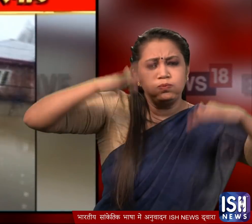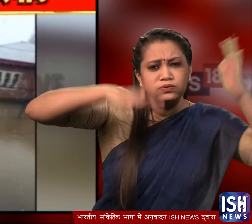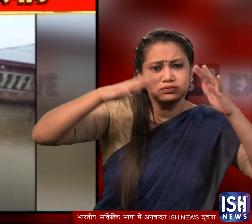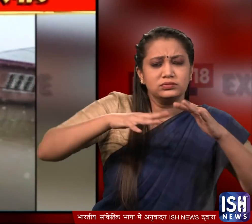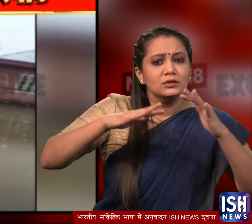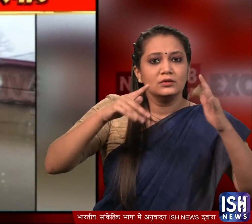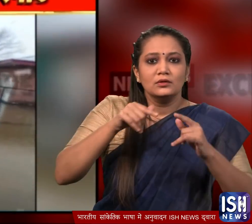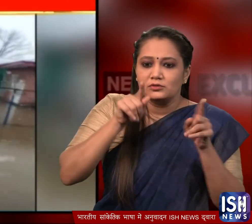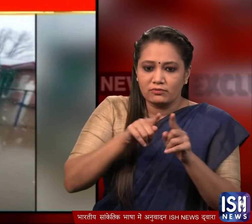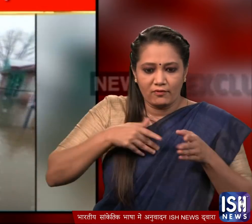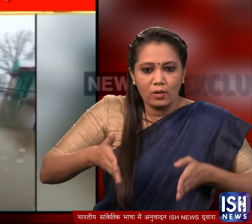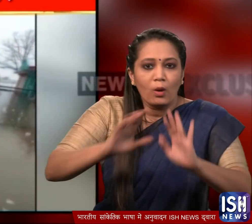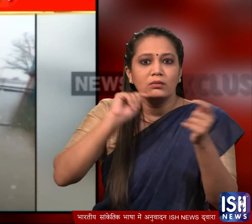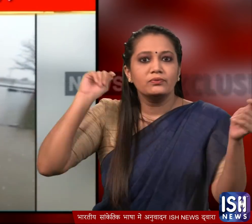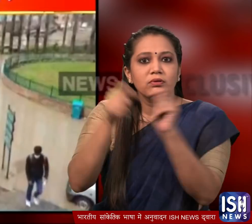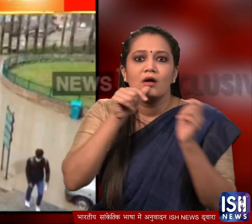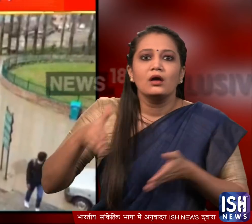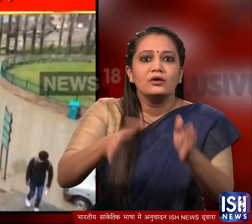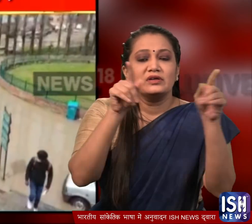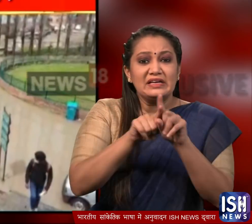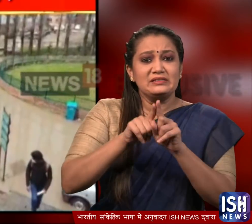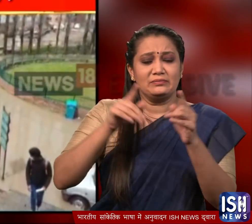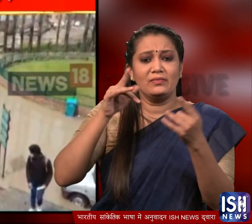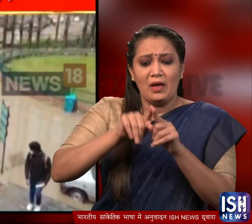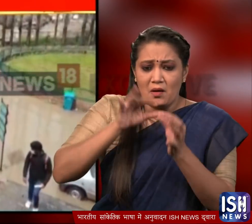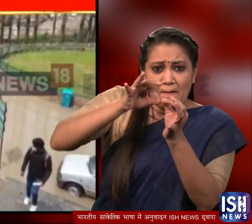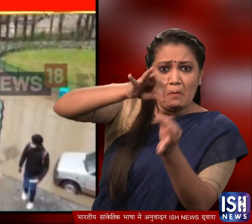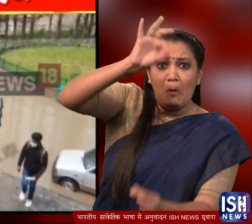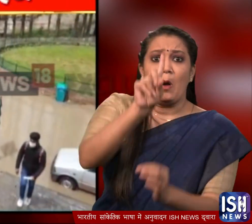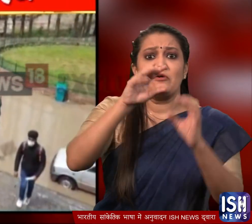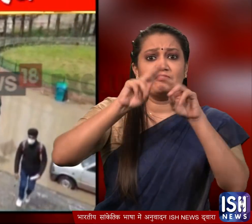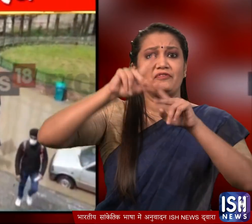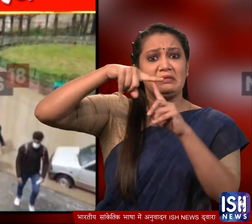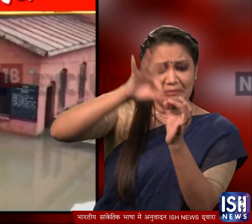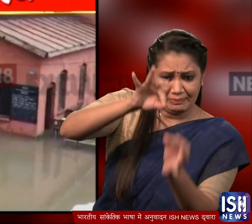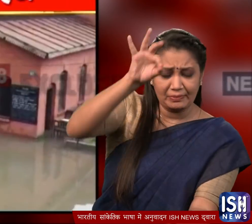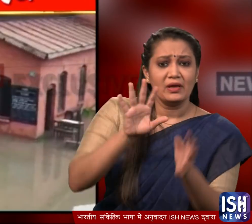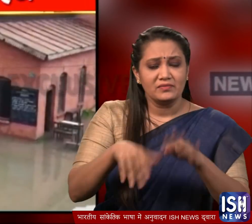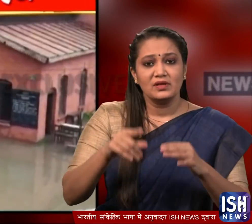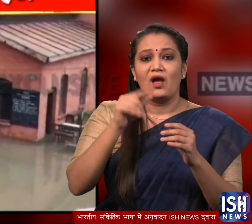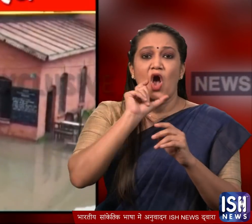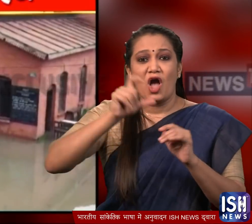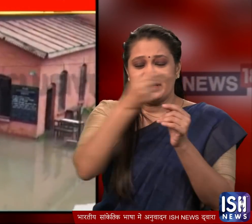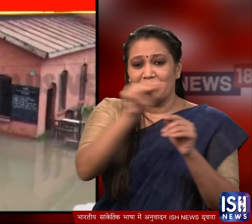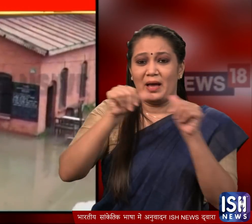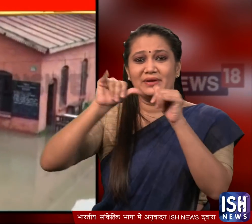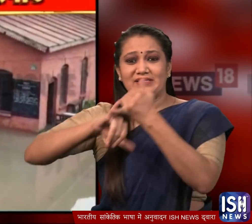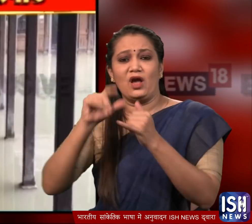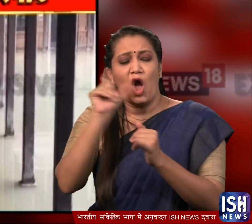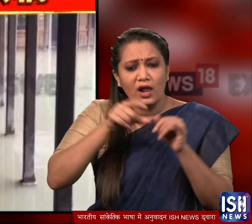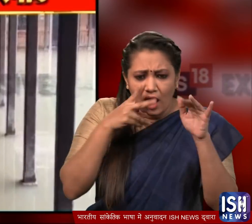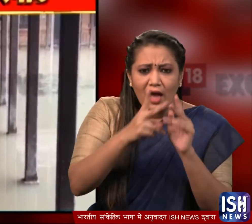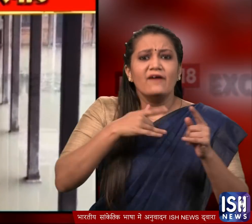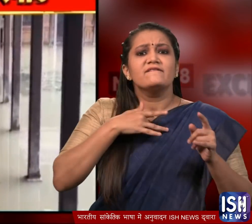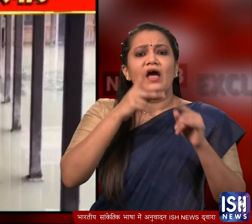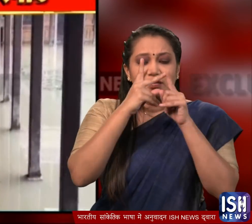से शहर की कई सड़कें तालाब में तब्दील हो गईं। शहर के कुछ चौराहों पर भी 1 फुट तक पानी भरा नजर आया। श्रीनगर के अमर सिंह कॉलेज से सामने आई